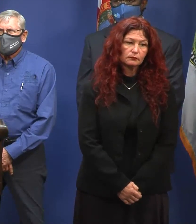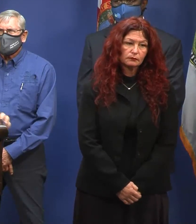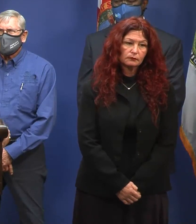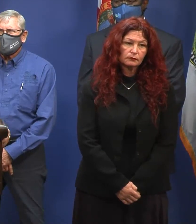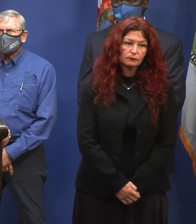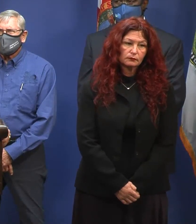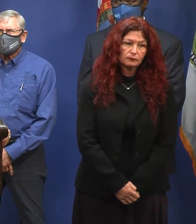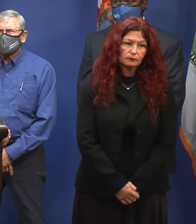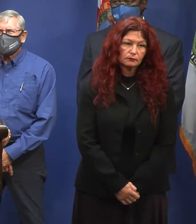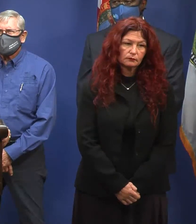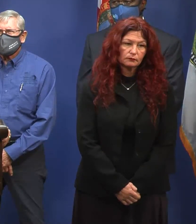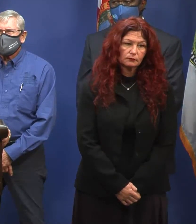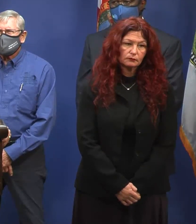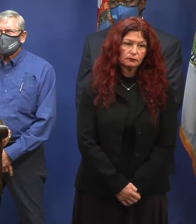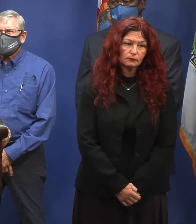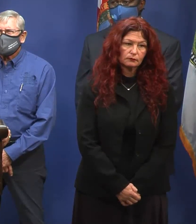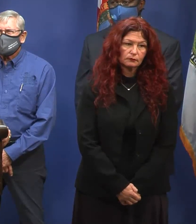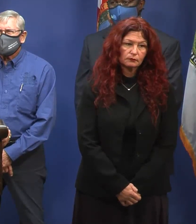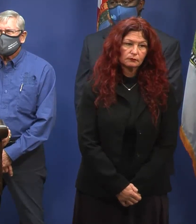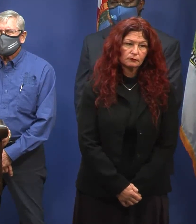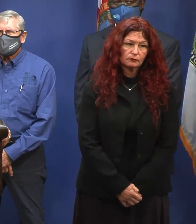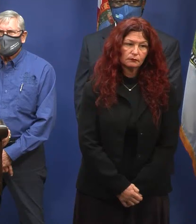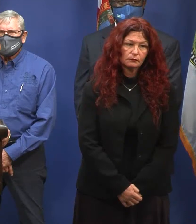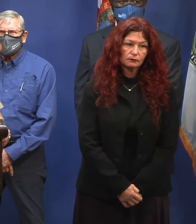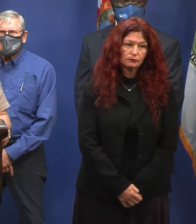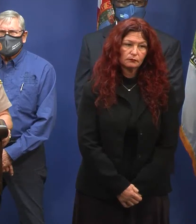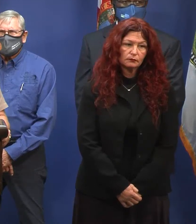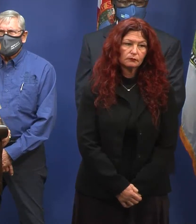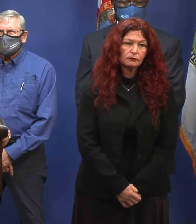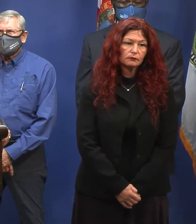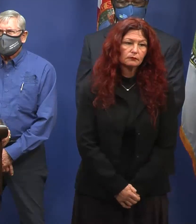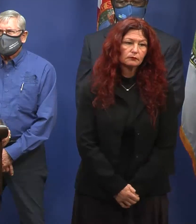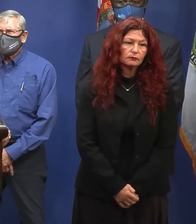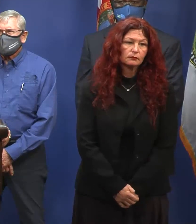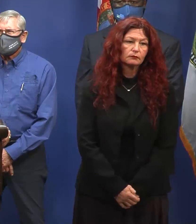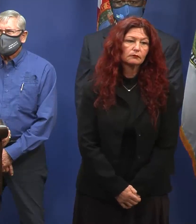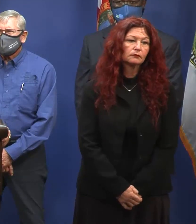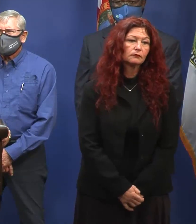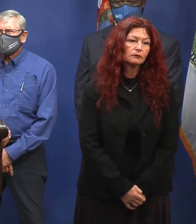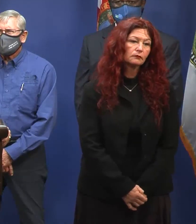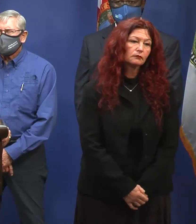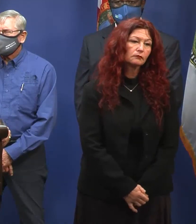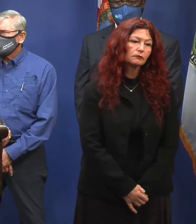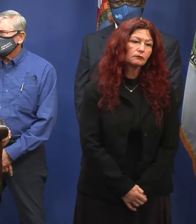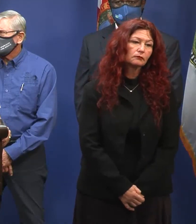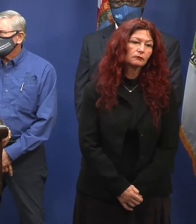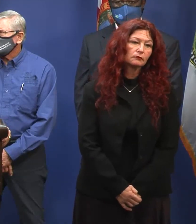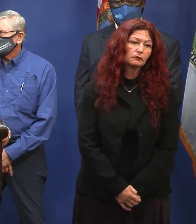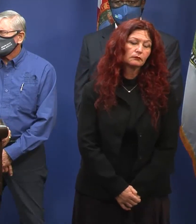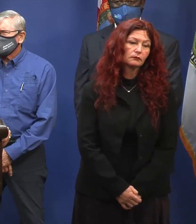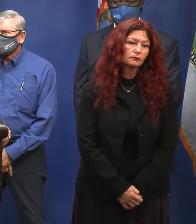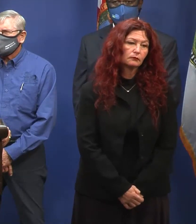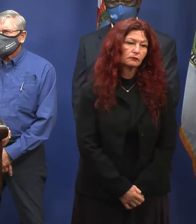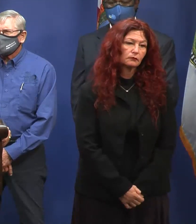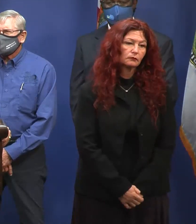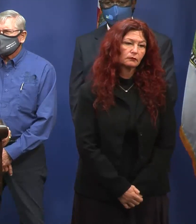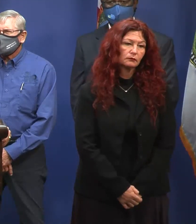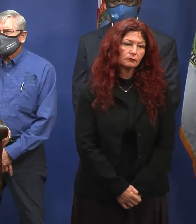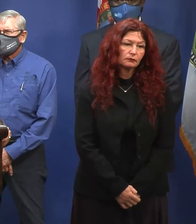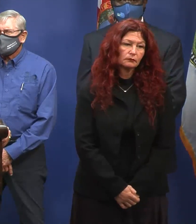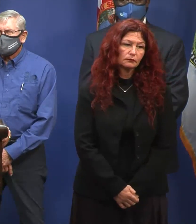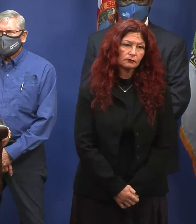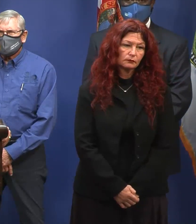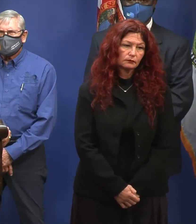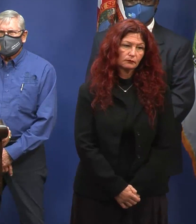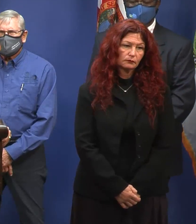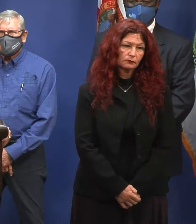tú sabes, que hacen a uno a responder en un táctico violento. Y eso es lo que está pasando. So, si tú ves eso en las redes sociales, nos